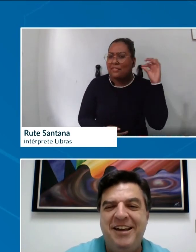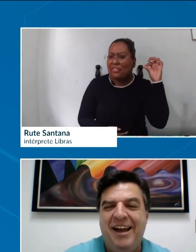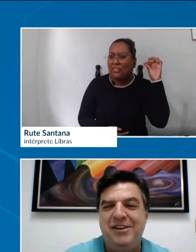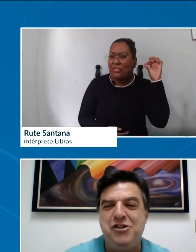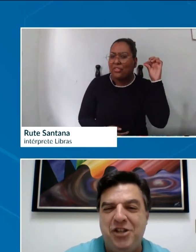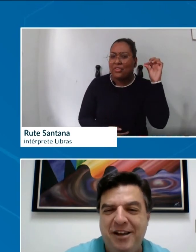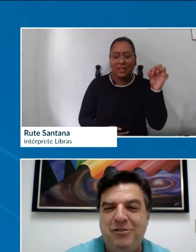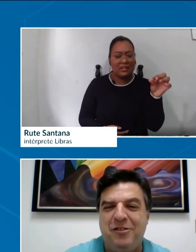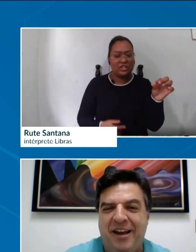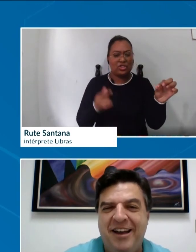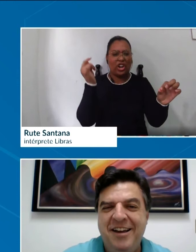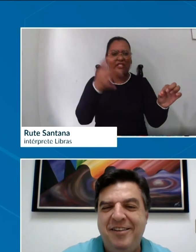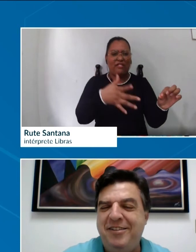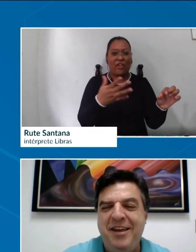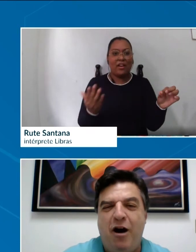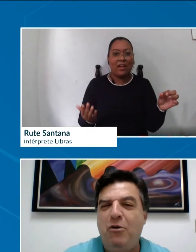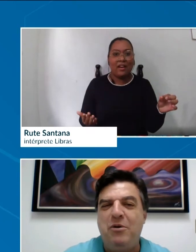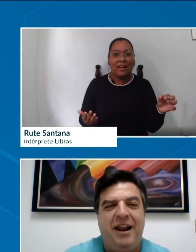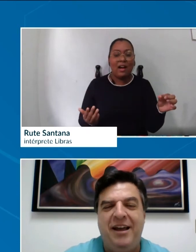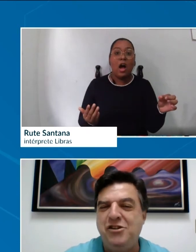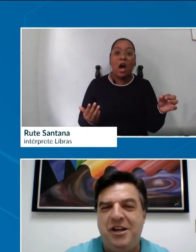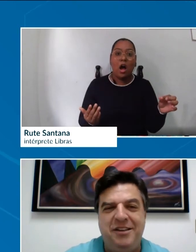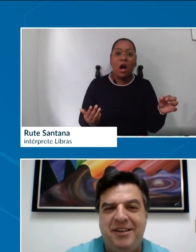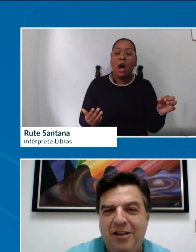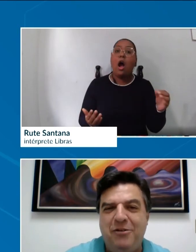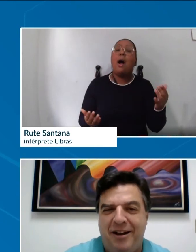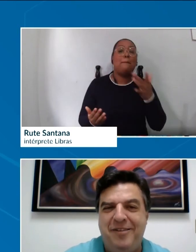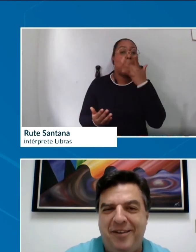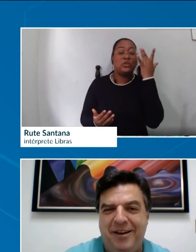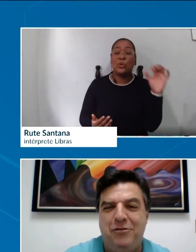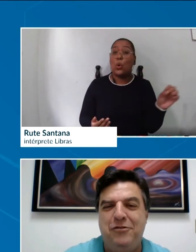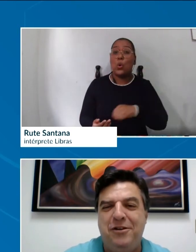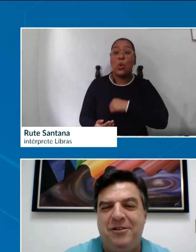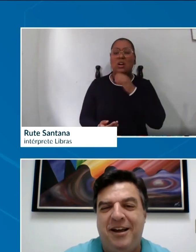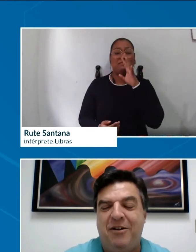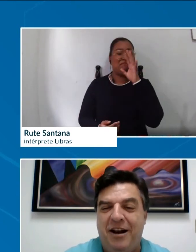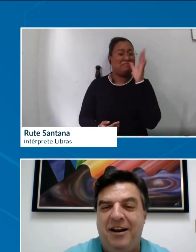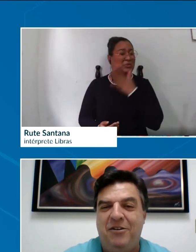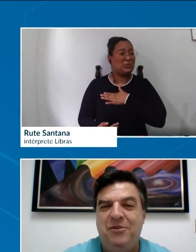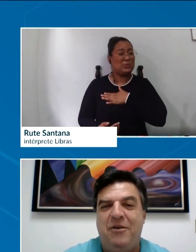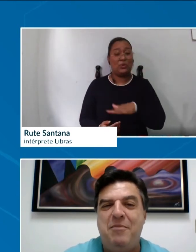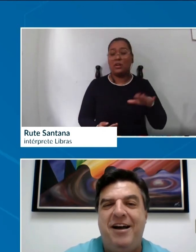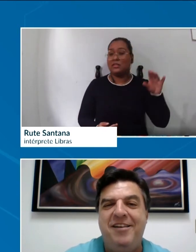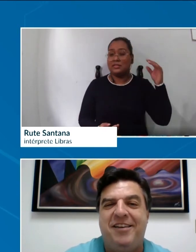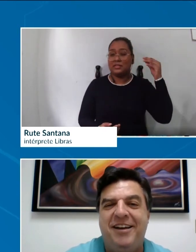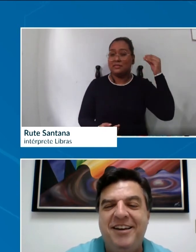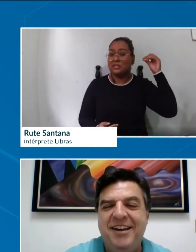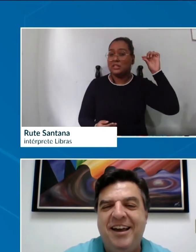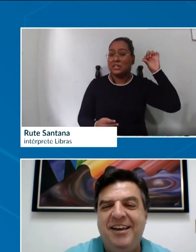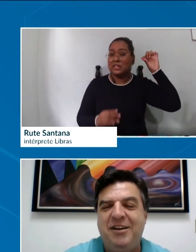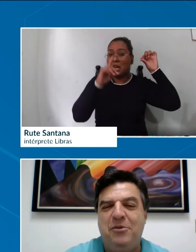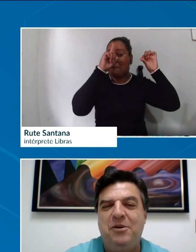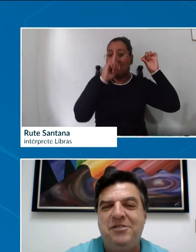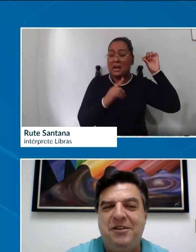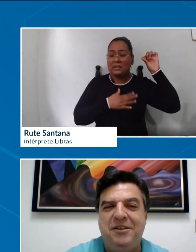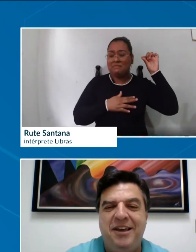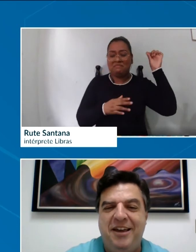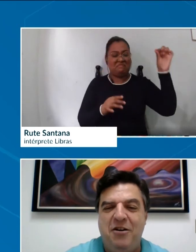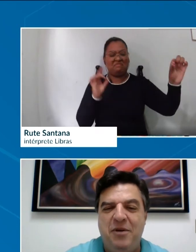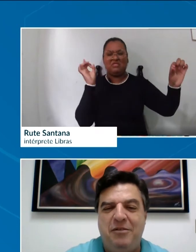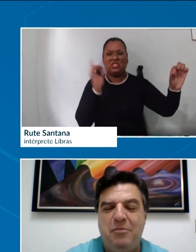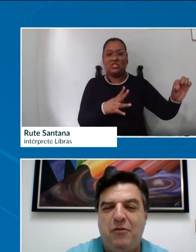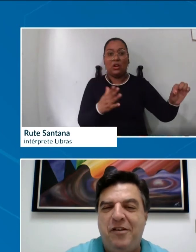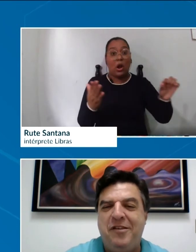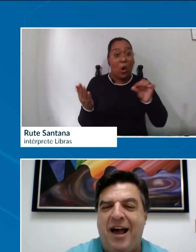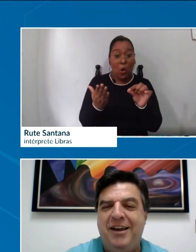está falando de rejeitos, né? Se tinha algo que era rejeitado, era cera de ouvido, né? Agora não é mais, né? Então, a gente tem